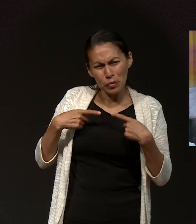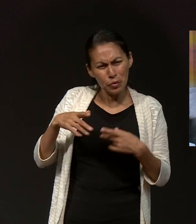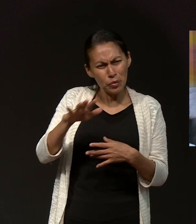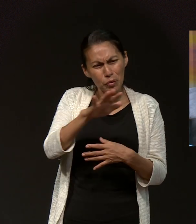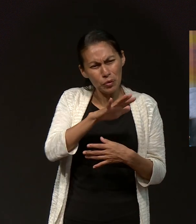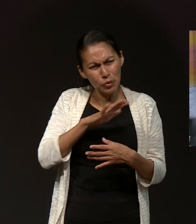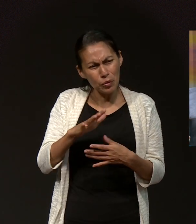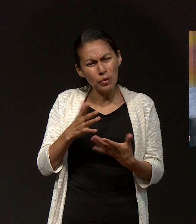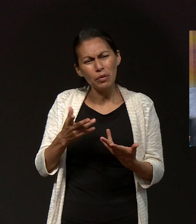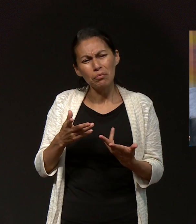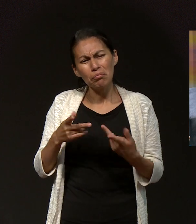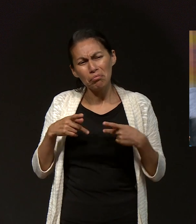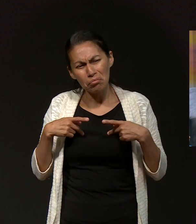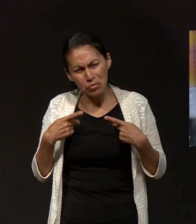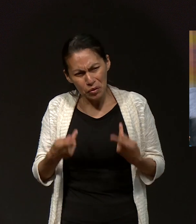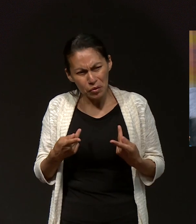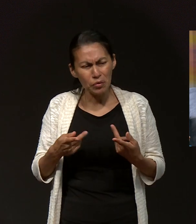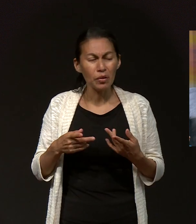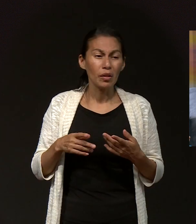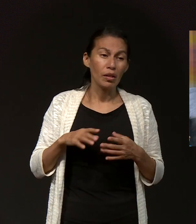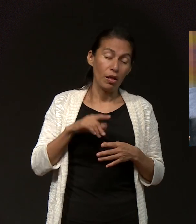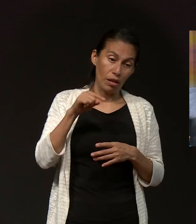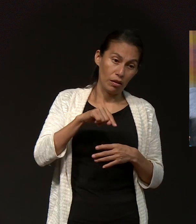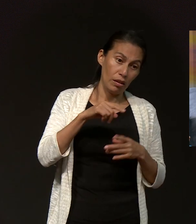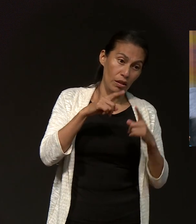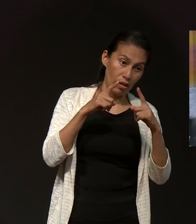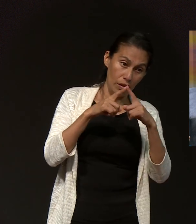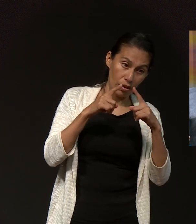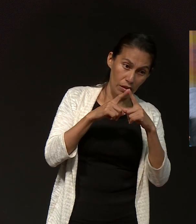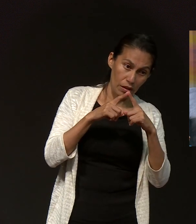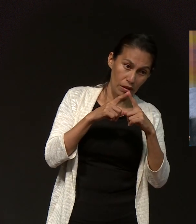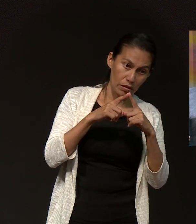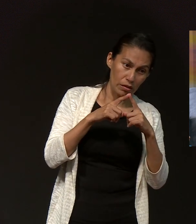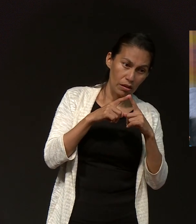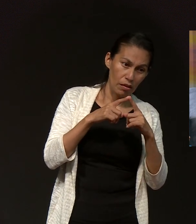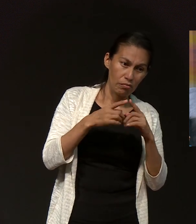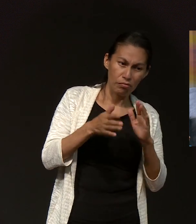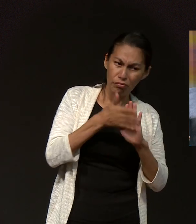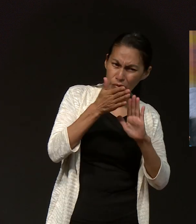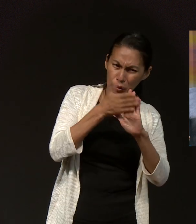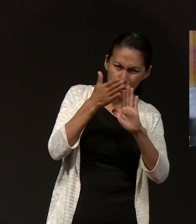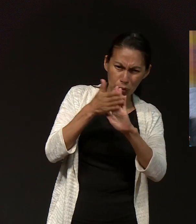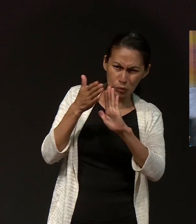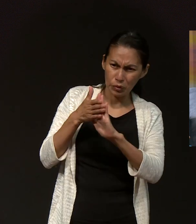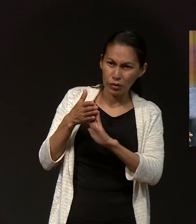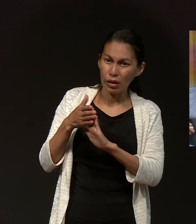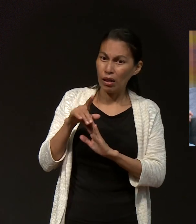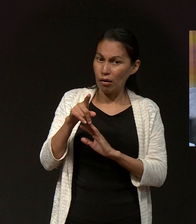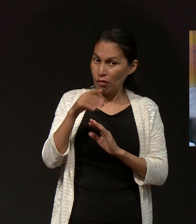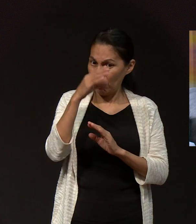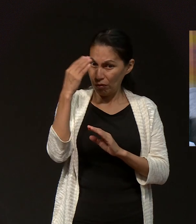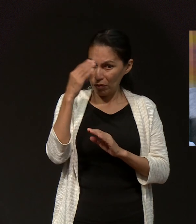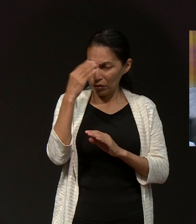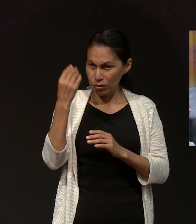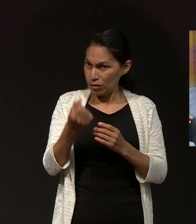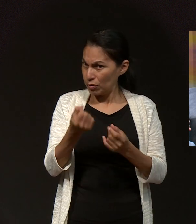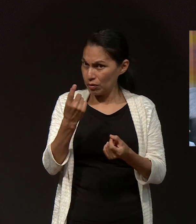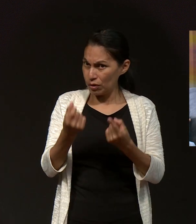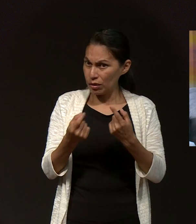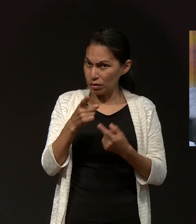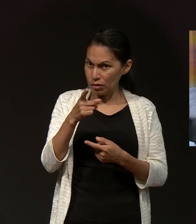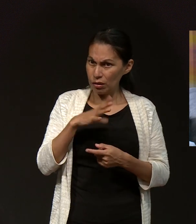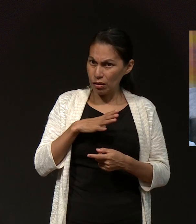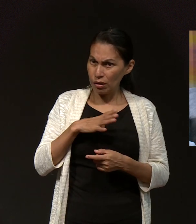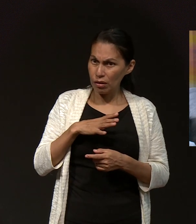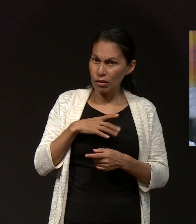bendición para grupos sociales vulnerables y también para el desarrollo de la infraestructura de la iglesia, de la labor que se Por ahí hay algunas